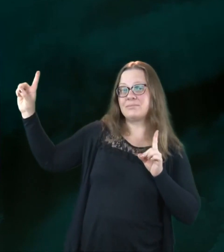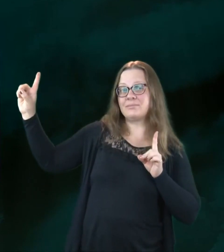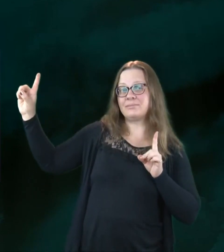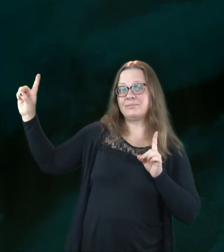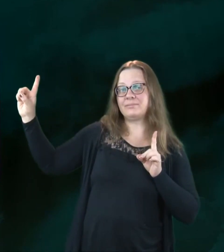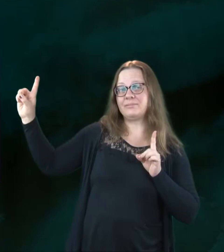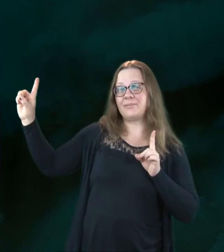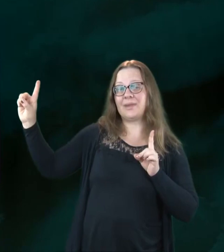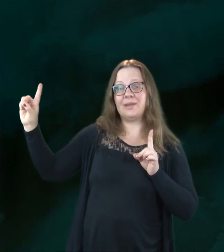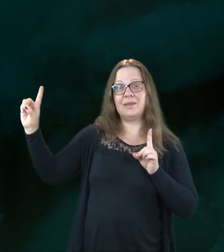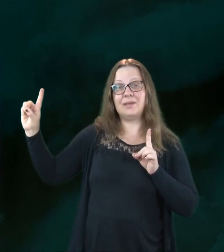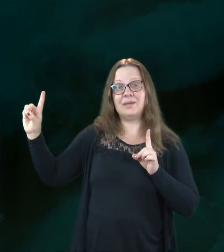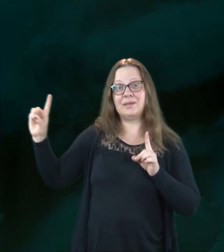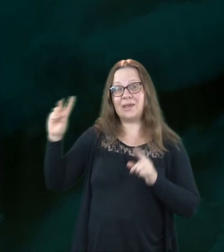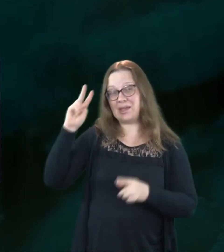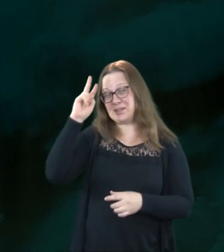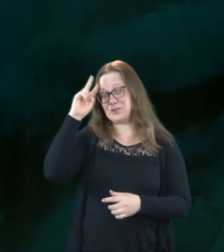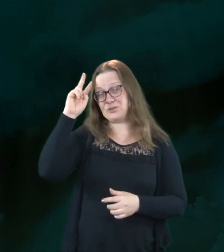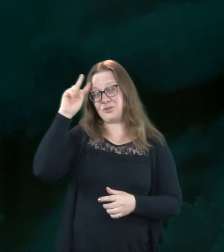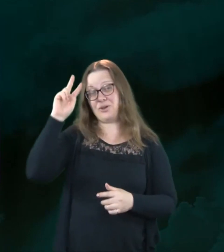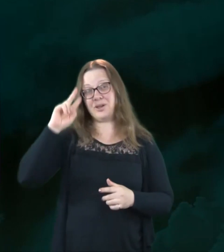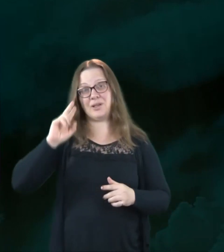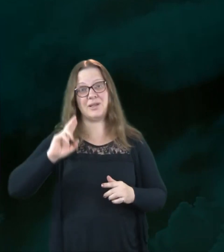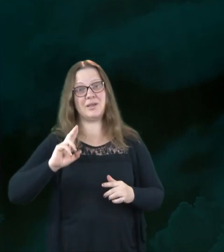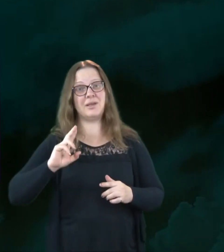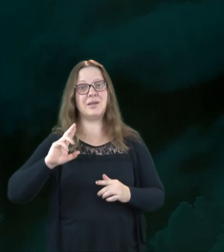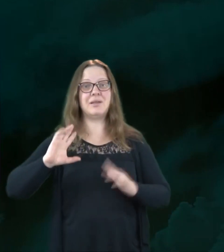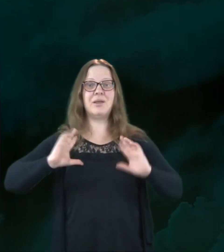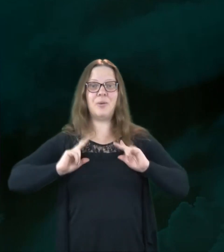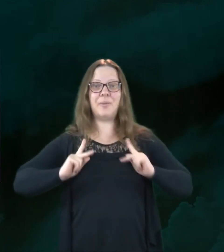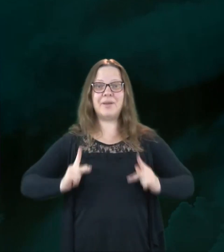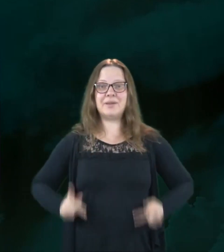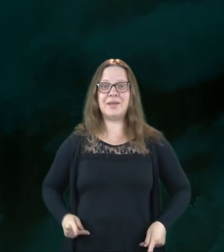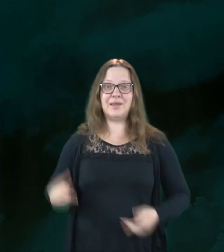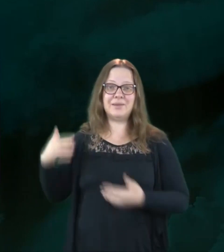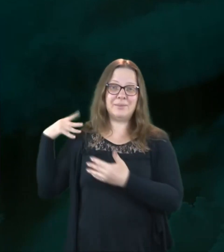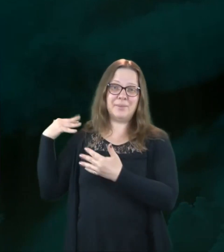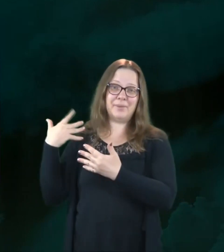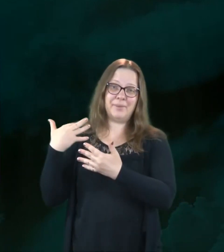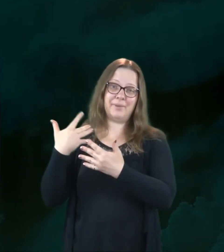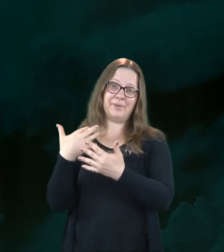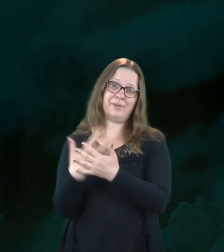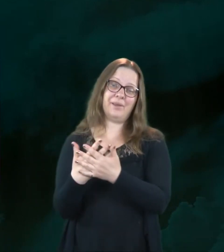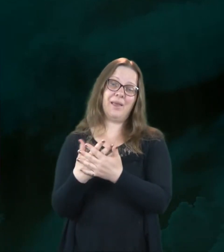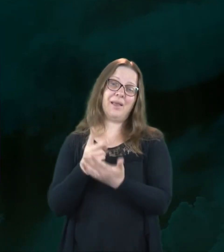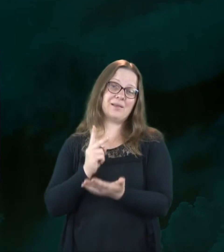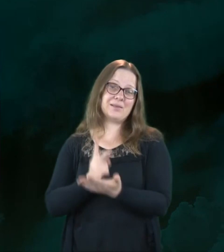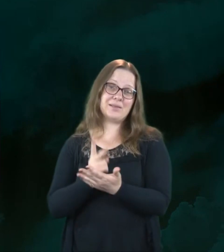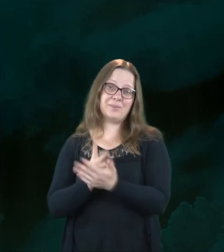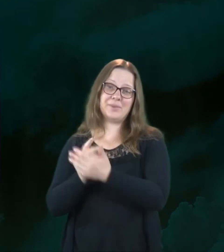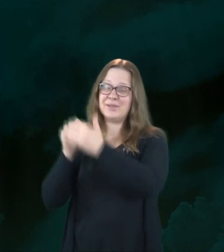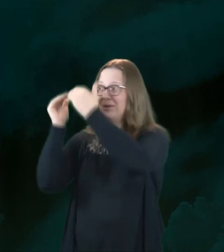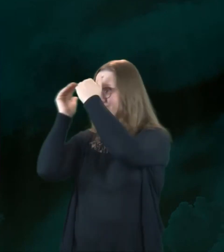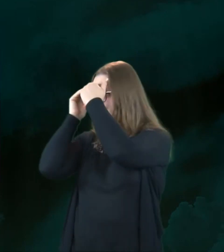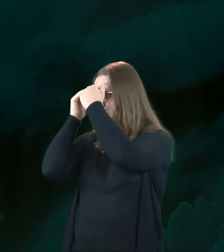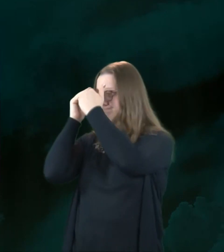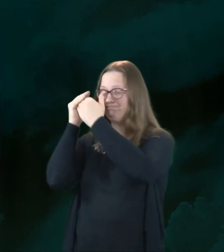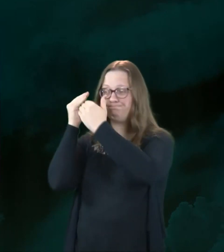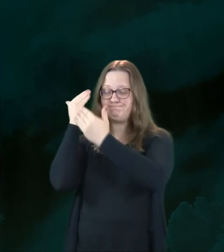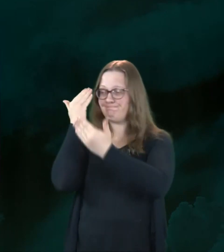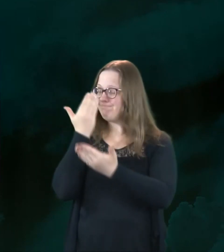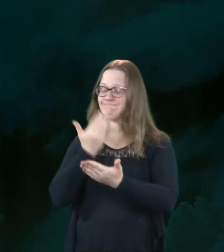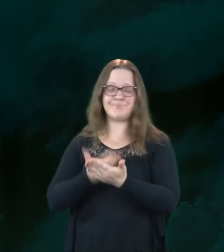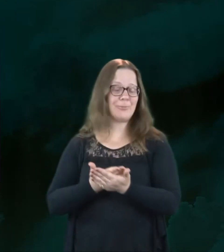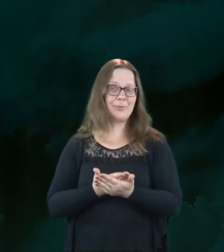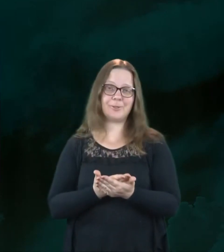em Deus e desobedecer a Deus. Desobedecer a palavra de Deus. Isso você pode ver, por exemplo, né, ó Senhor